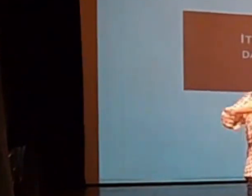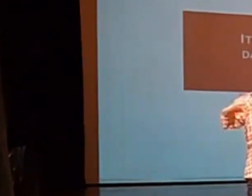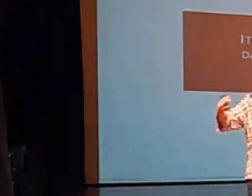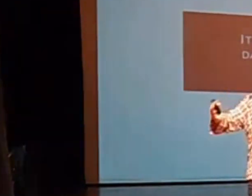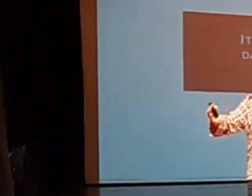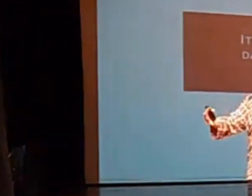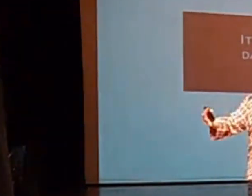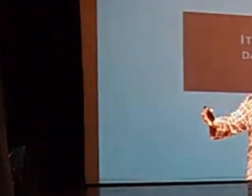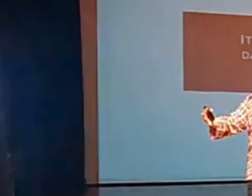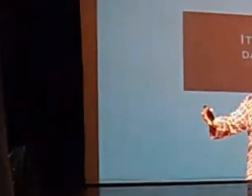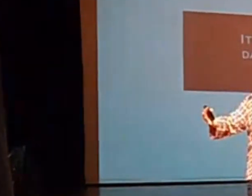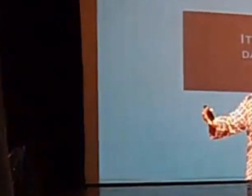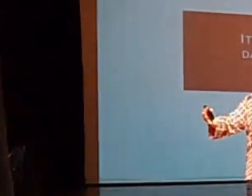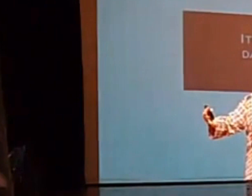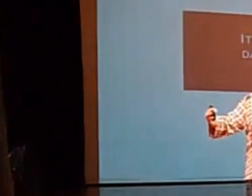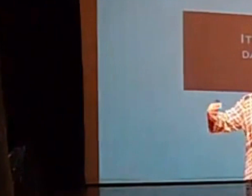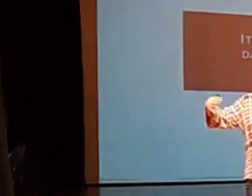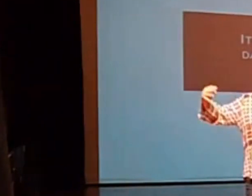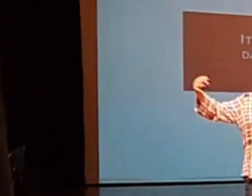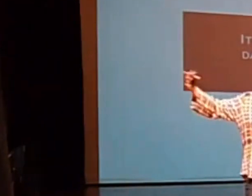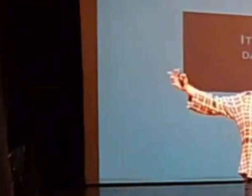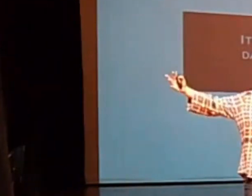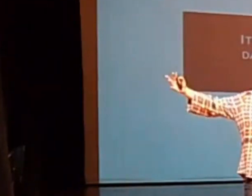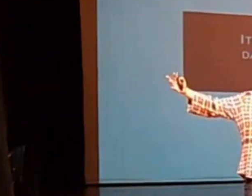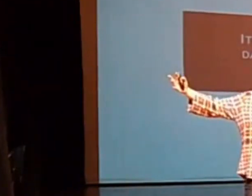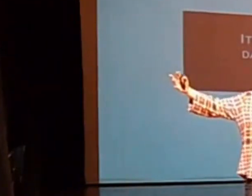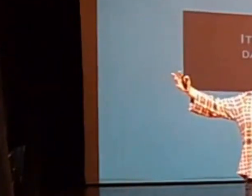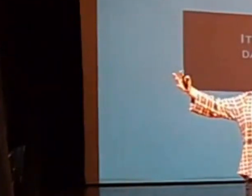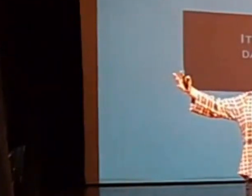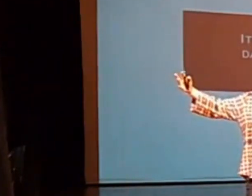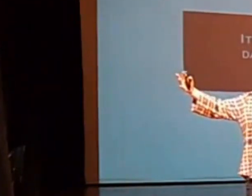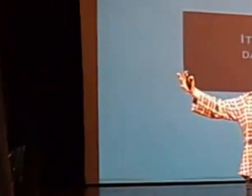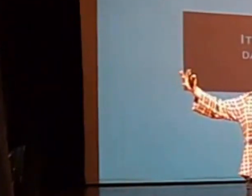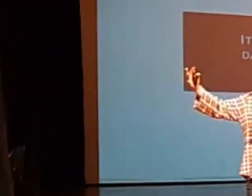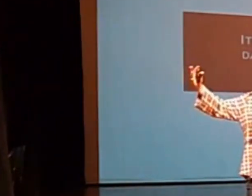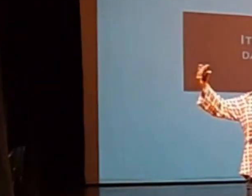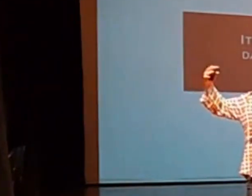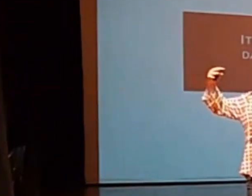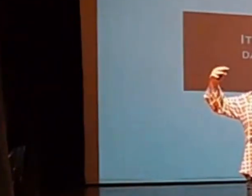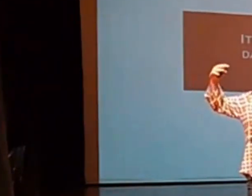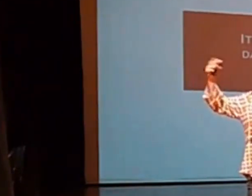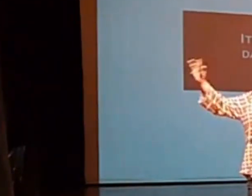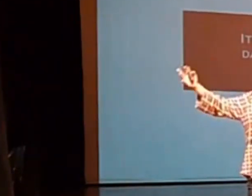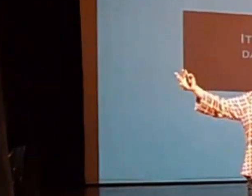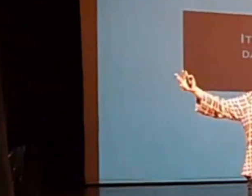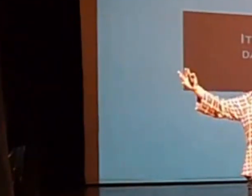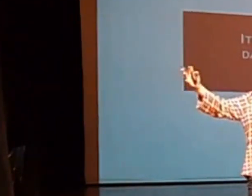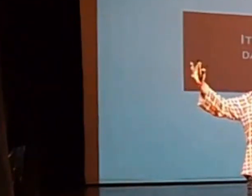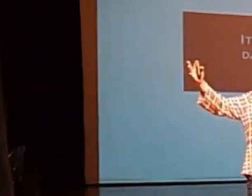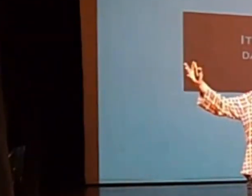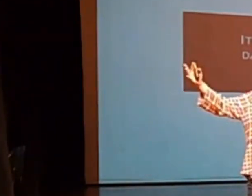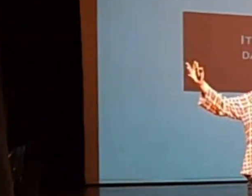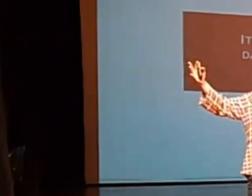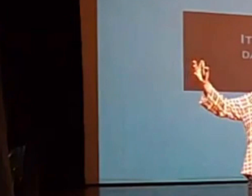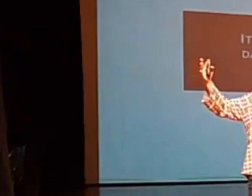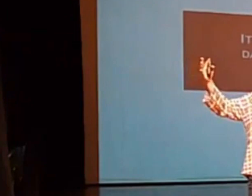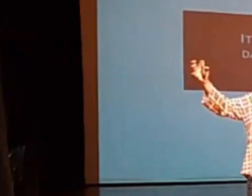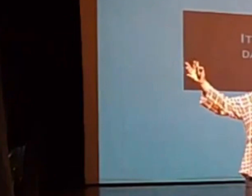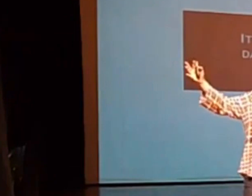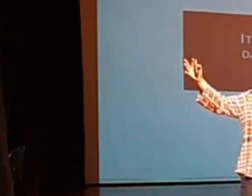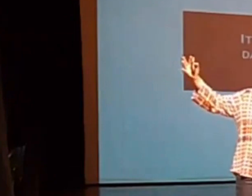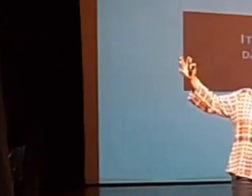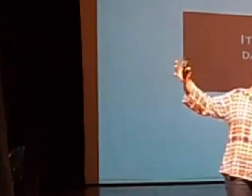esse caminho de tratamento, porque o nosso objetivo final, né, pretensioso, muito